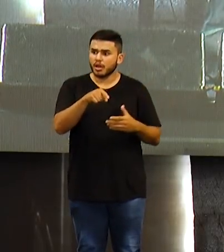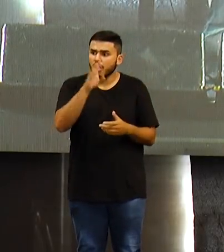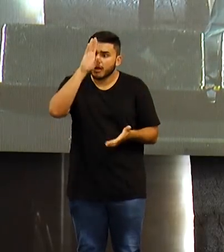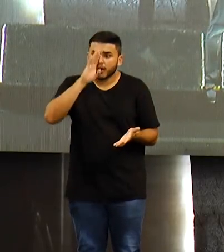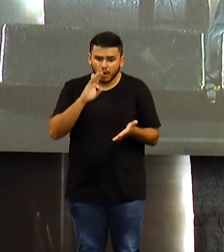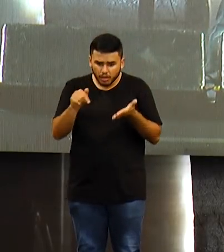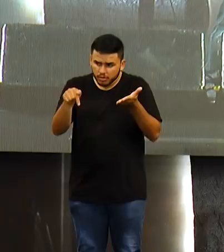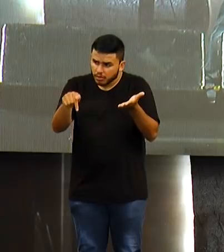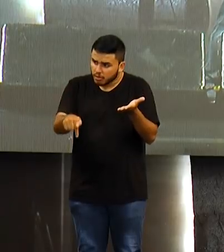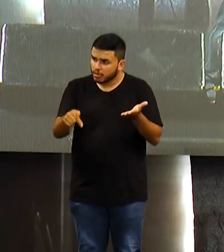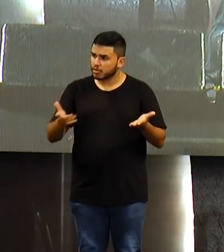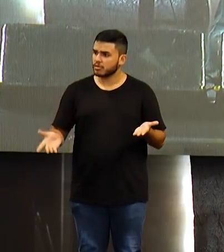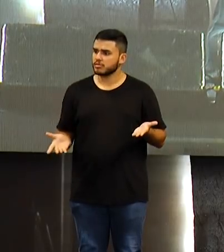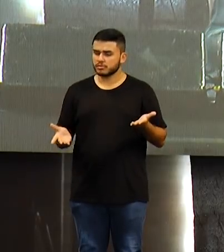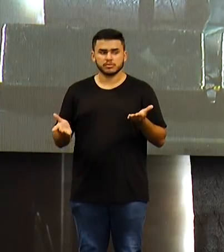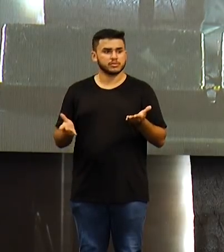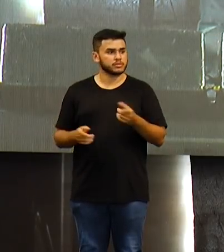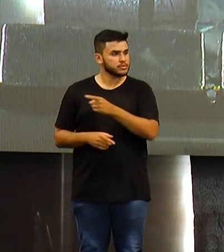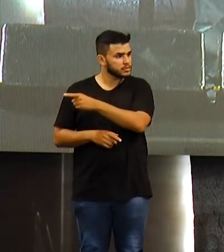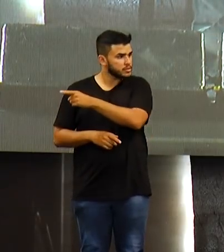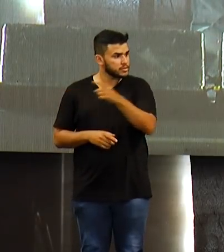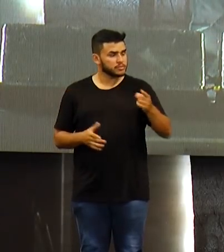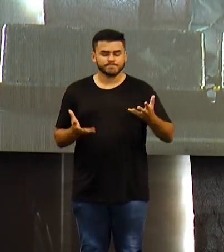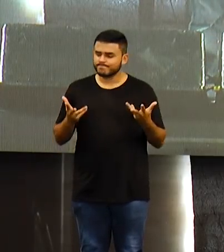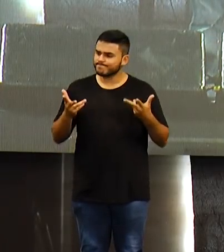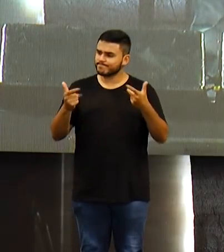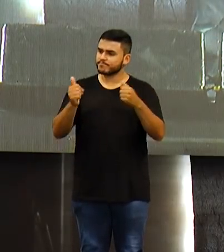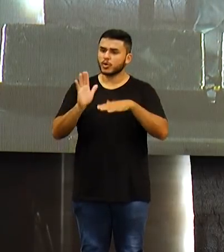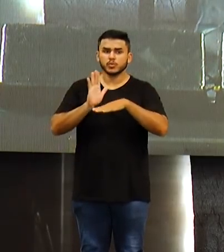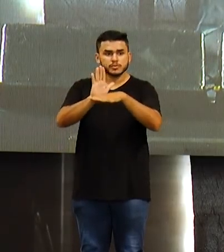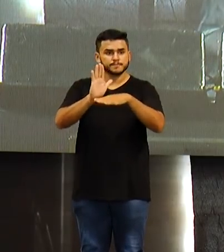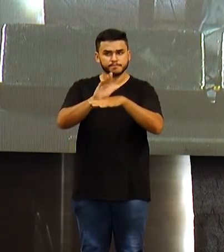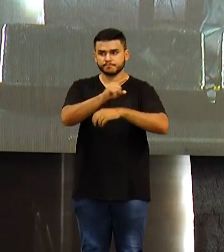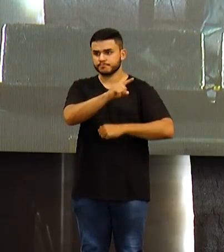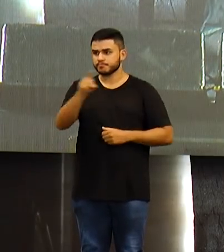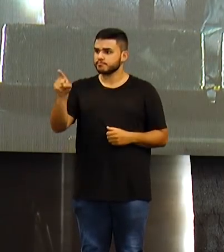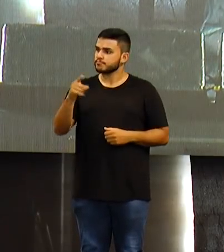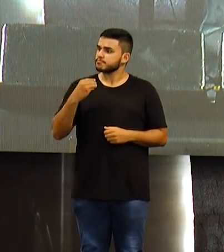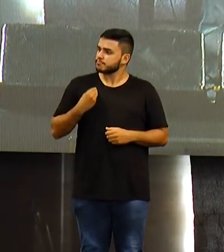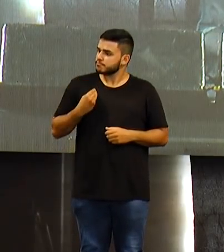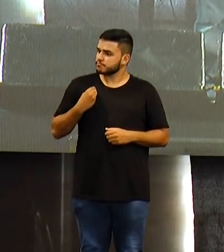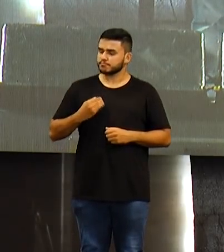gratuitamente. Então valorizem, que isso aqui é um tesouro para vocês e para a família de vocês.